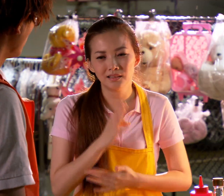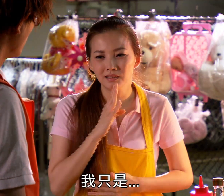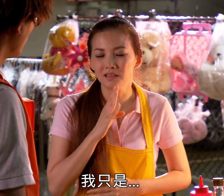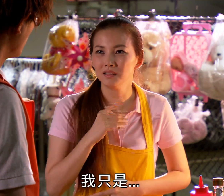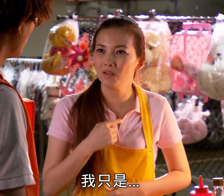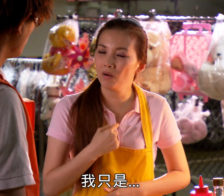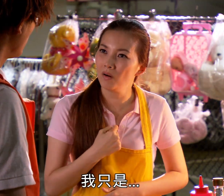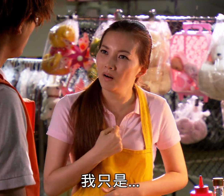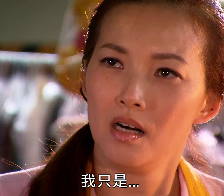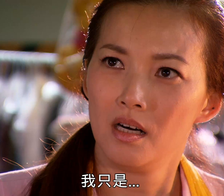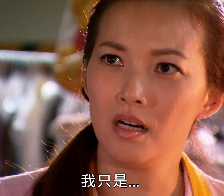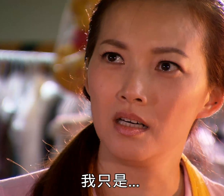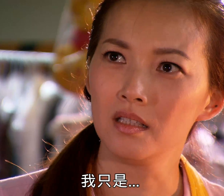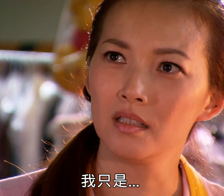我只是